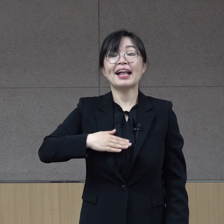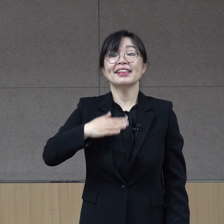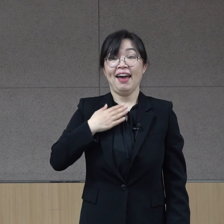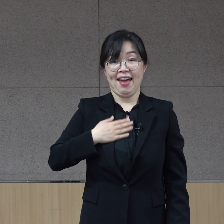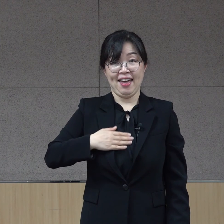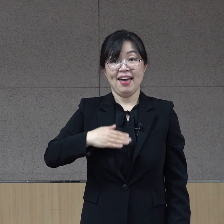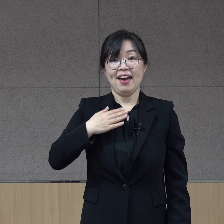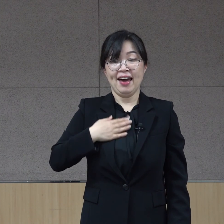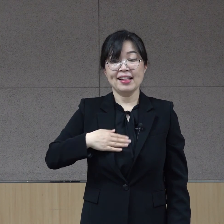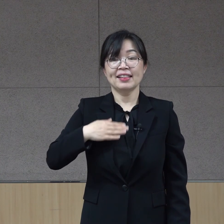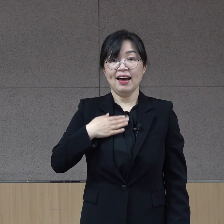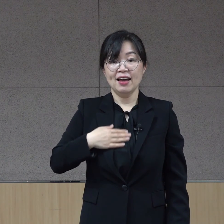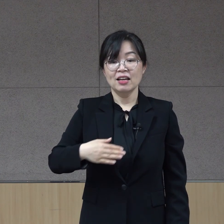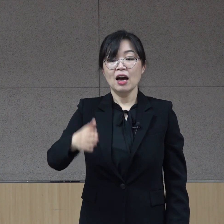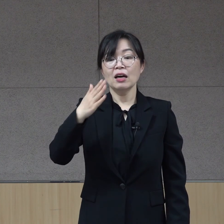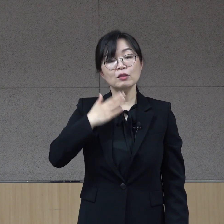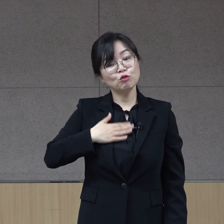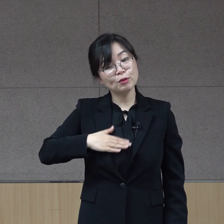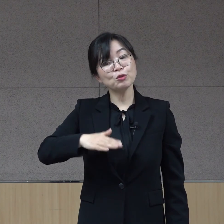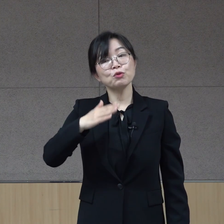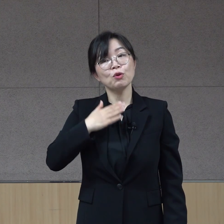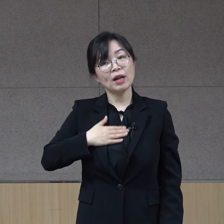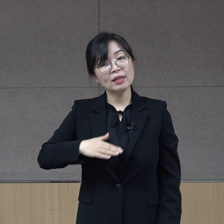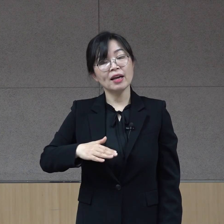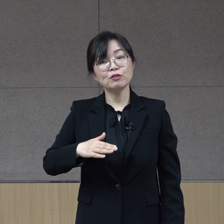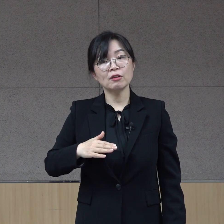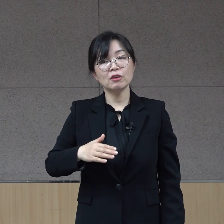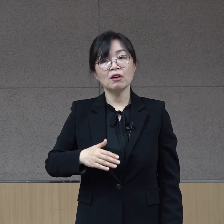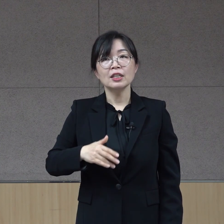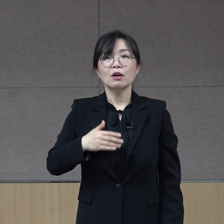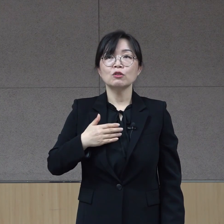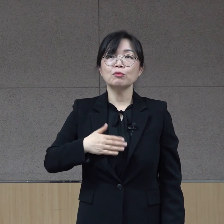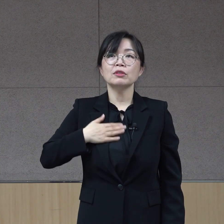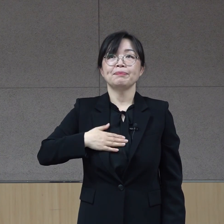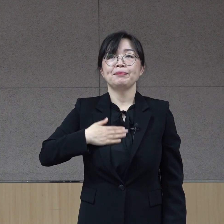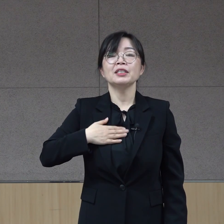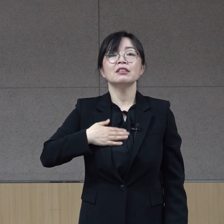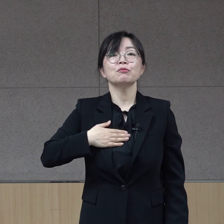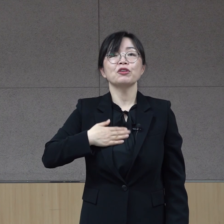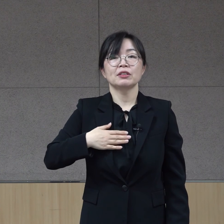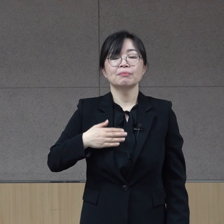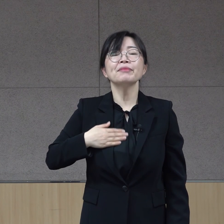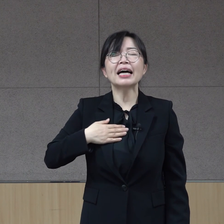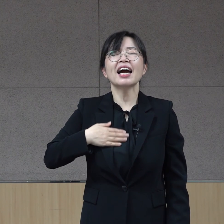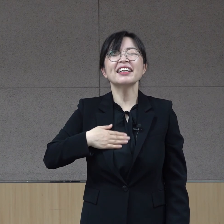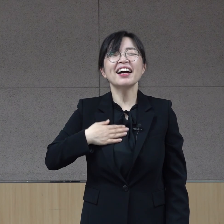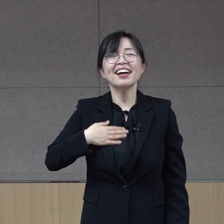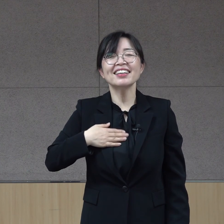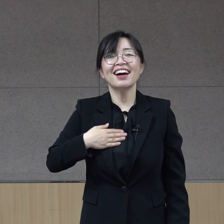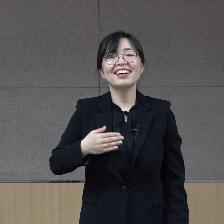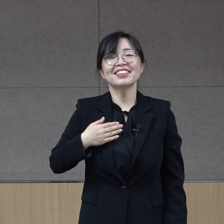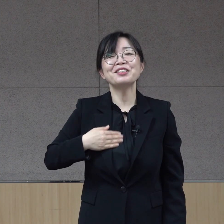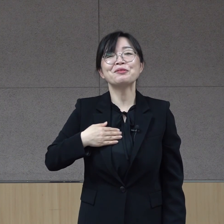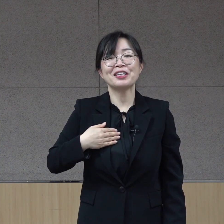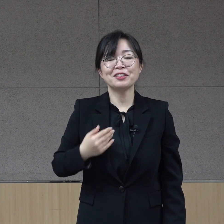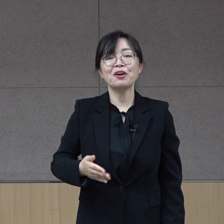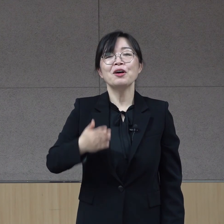알다. 한 2번 정도 알다 해도 되고요. 어떤 분은 이렇게 쓰시면 되겠어요. 알아. 이렇게 쓰시면 되시고